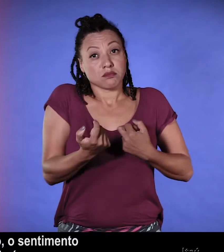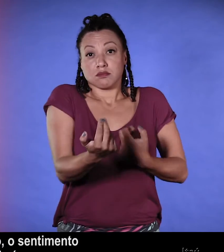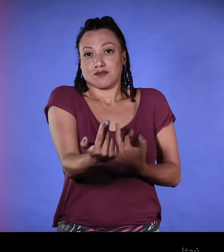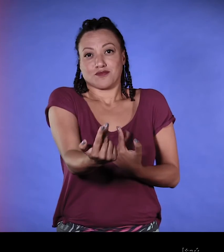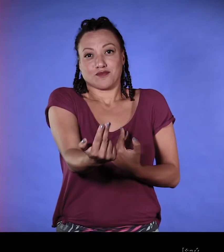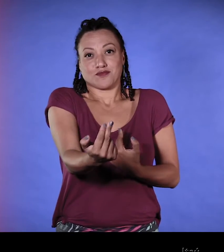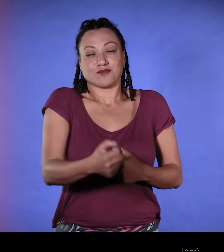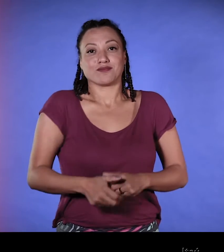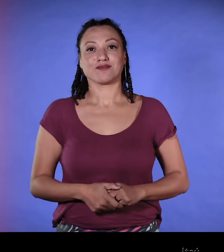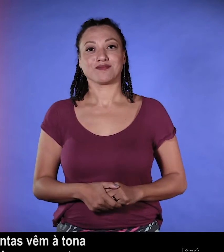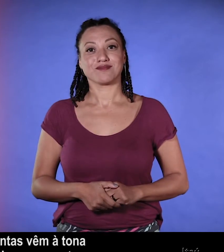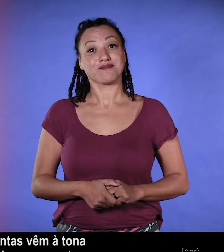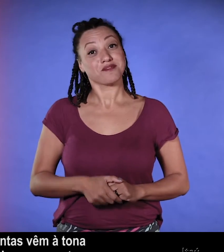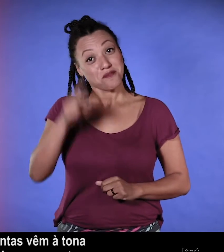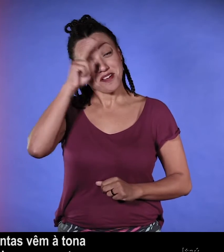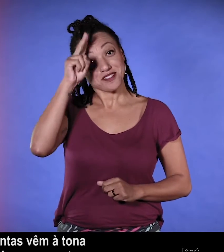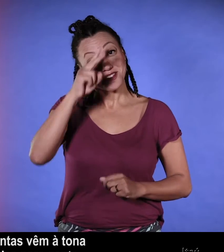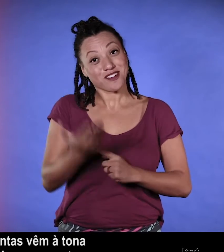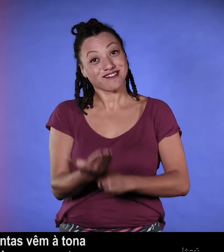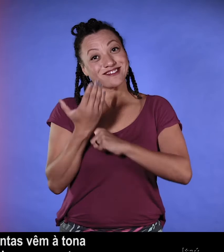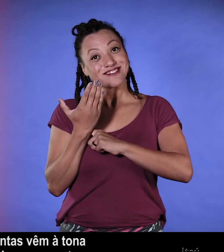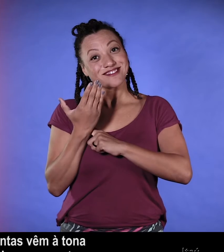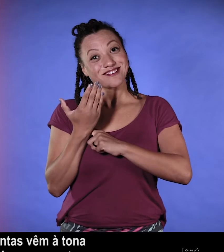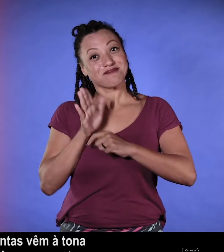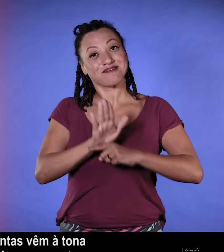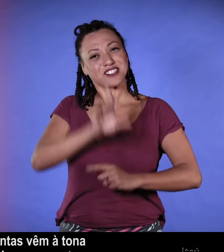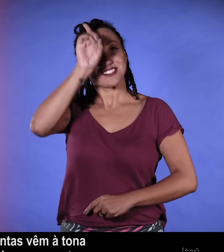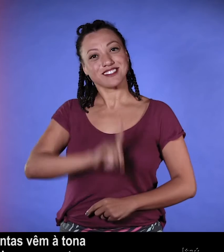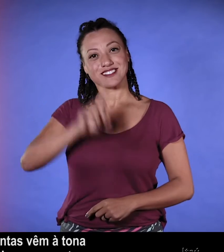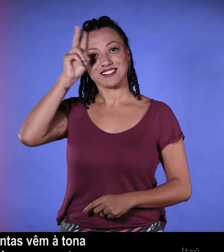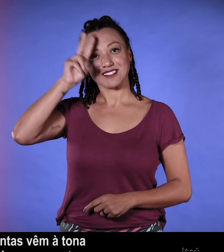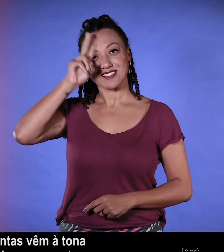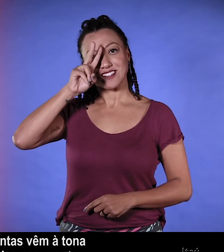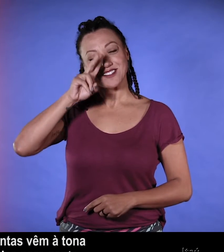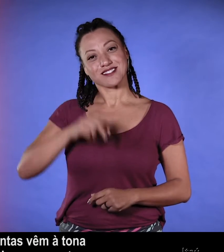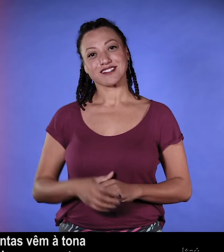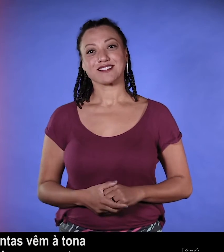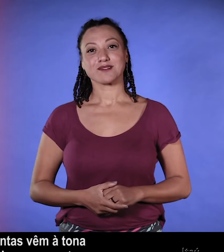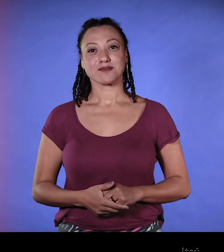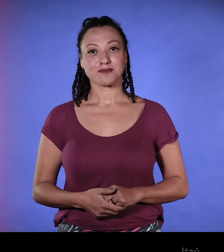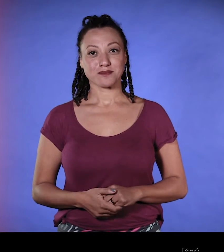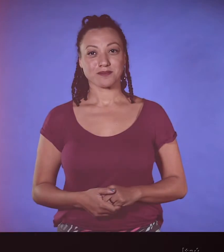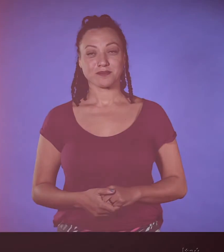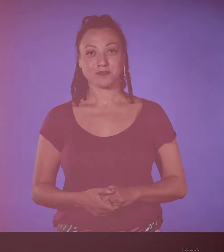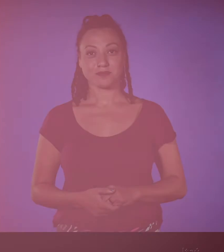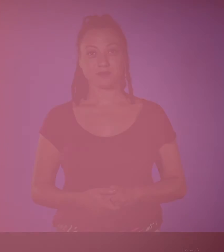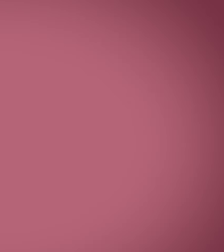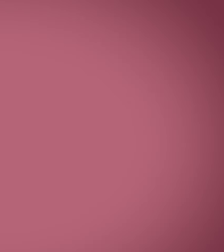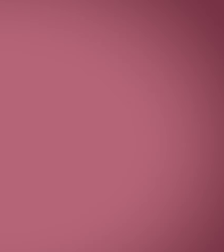é a mesma. Então, as ferramentas vêm à toa, direito das histórias, para a gente.